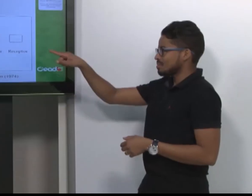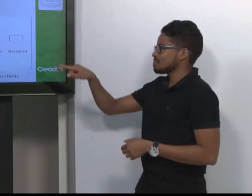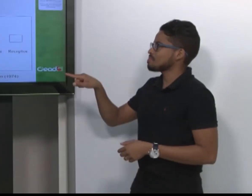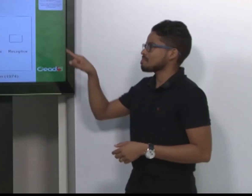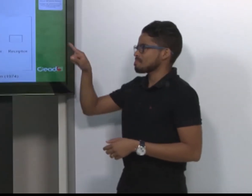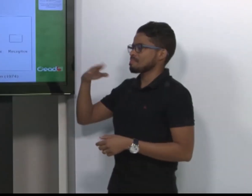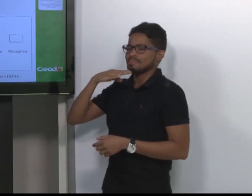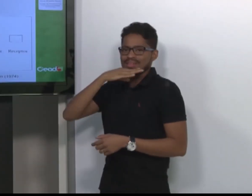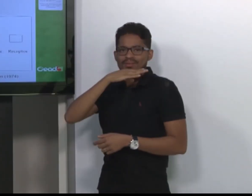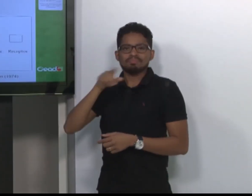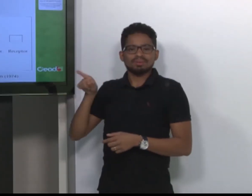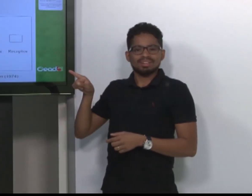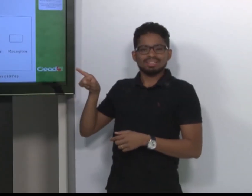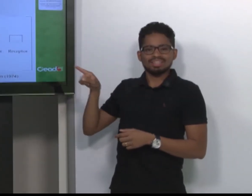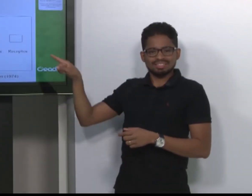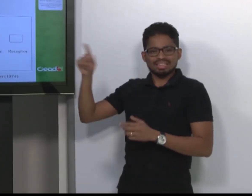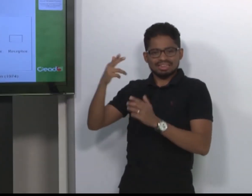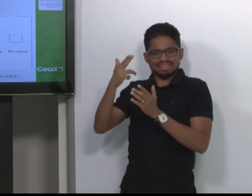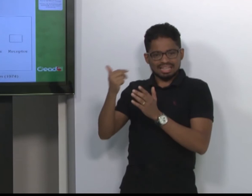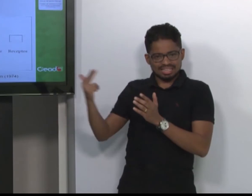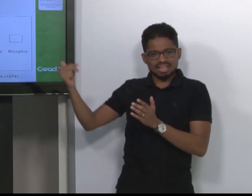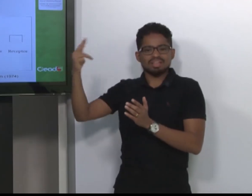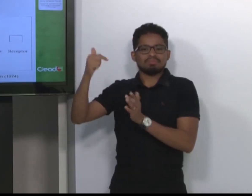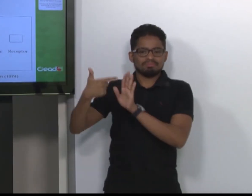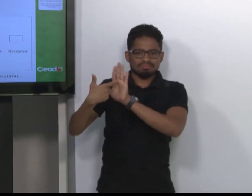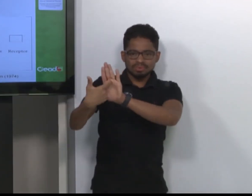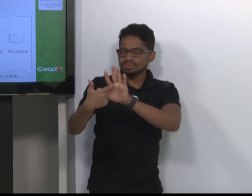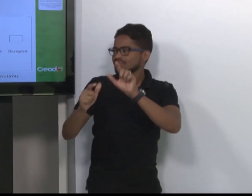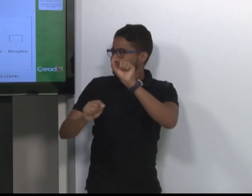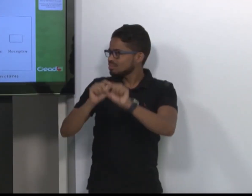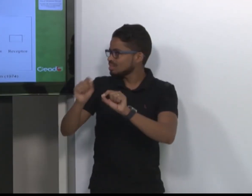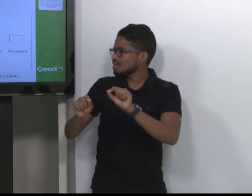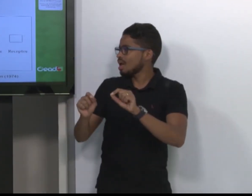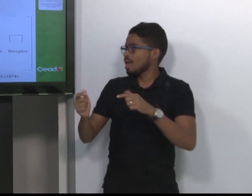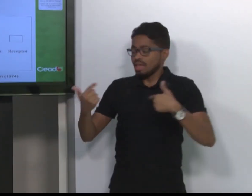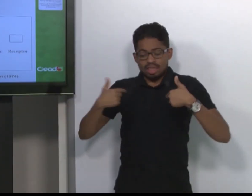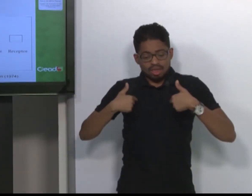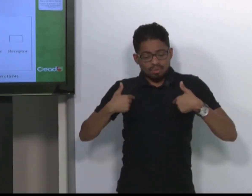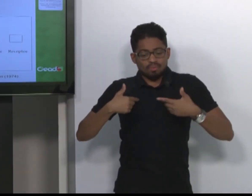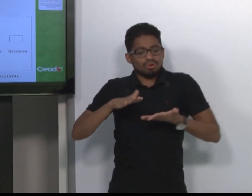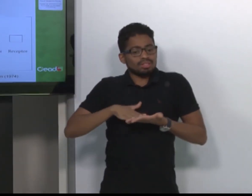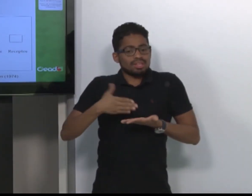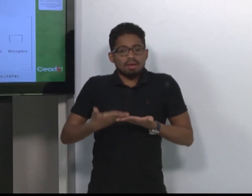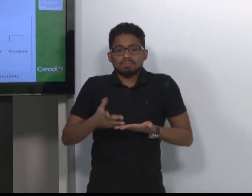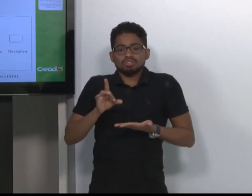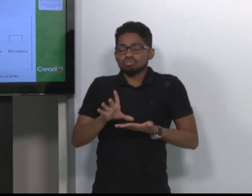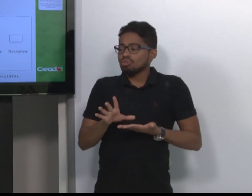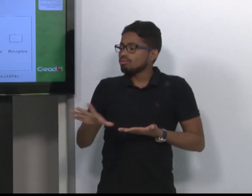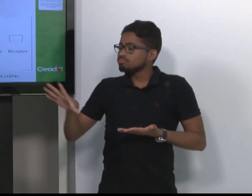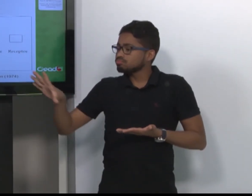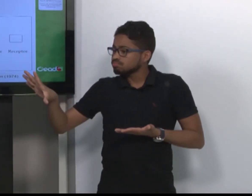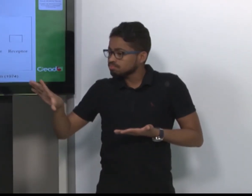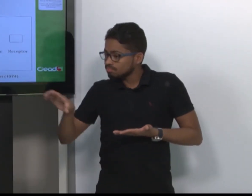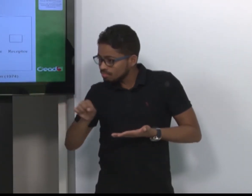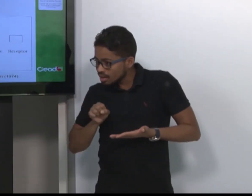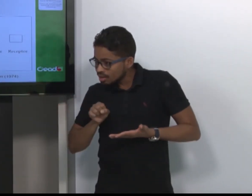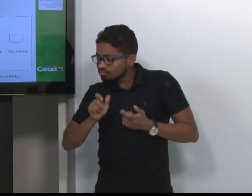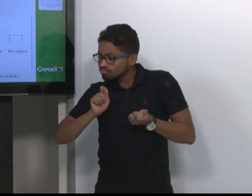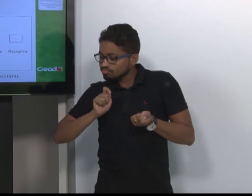Vejam, percebam que a imagem, ela evidencia a atuação do